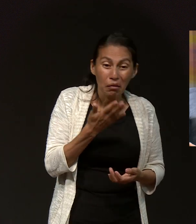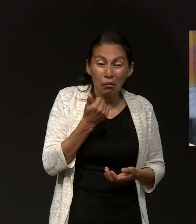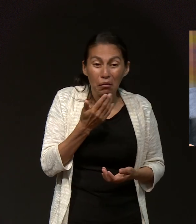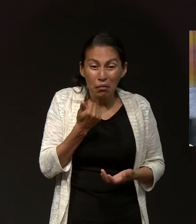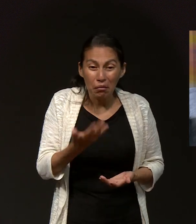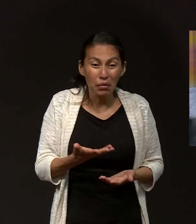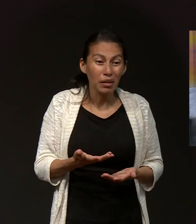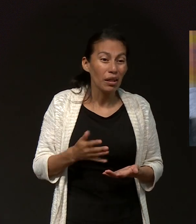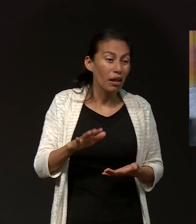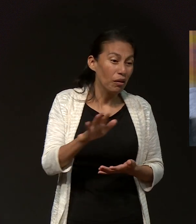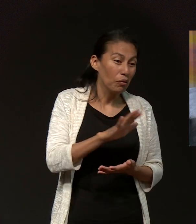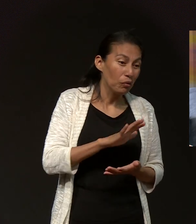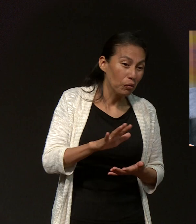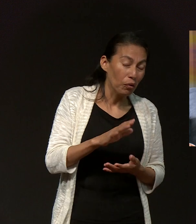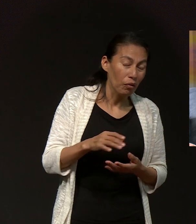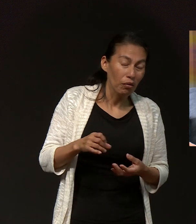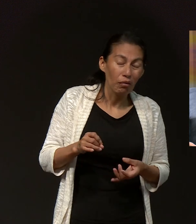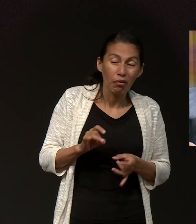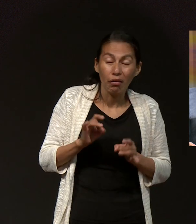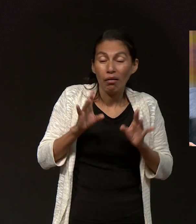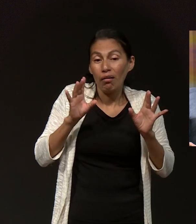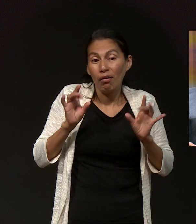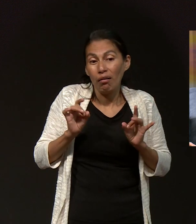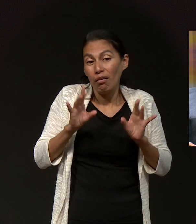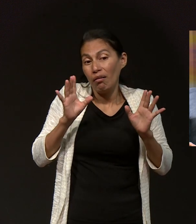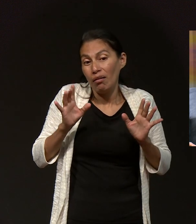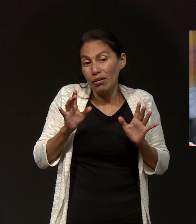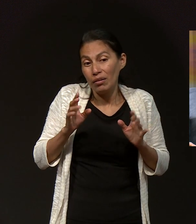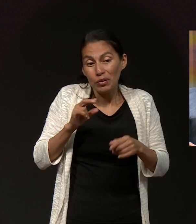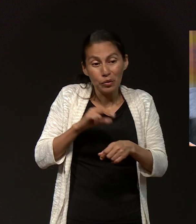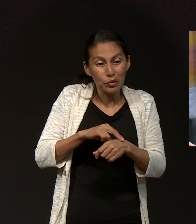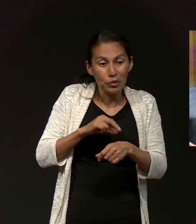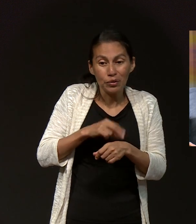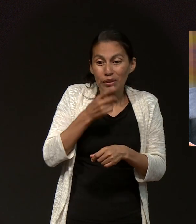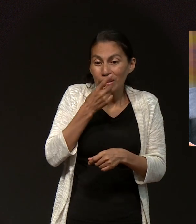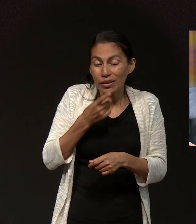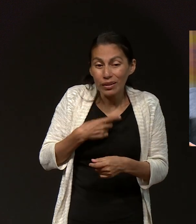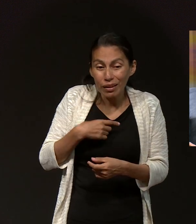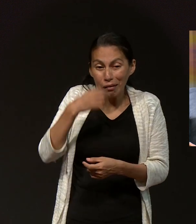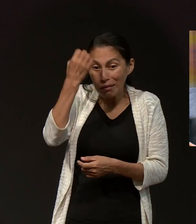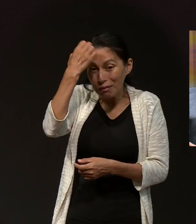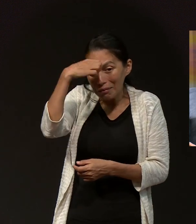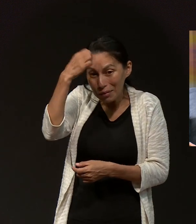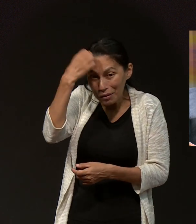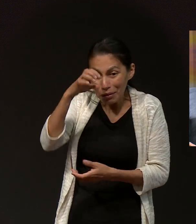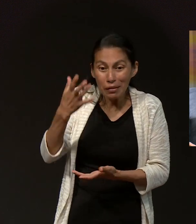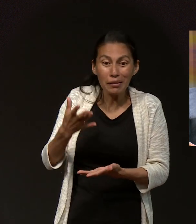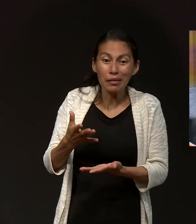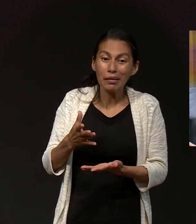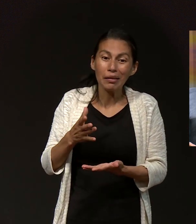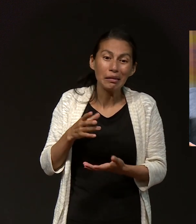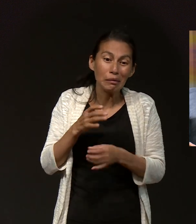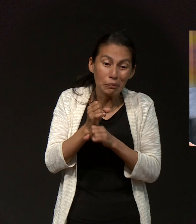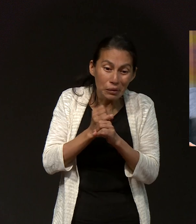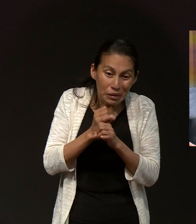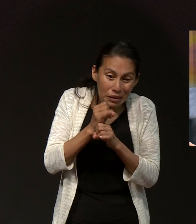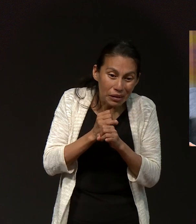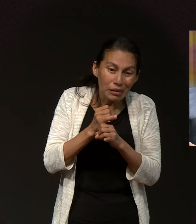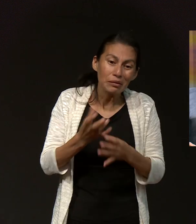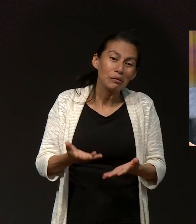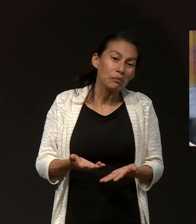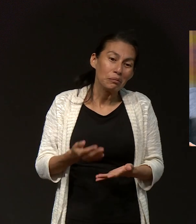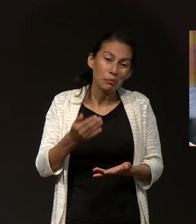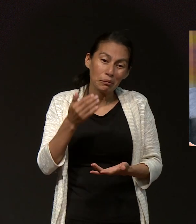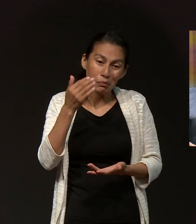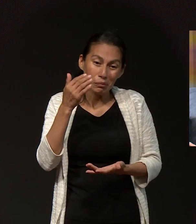había nada, no había medicamentos, todo iba surgiendo en el momento y los doctores nos lo decían, mira, está en experimentación,